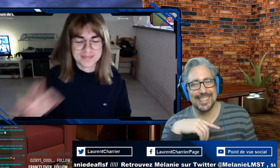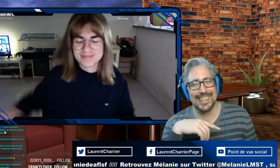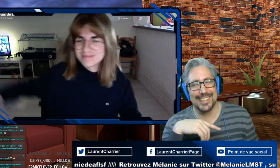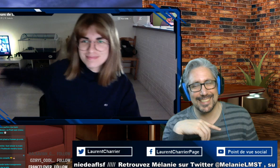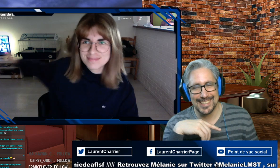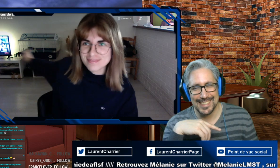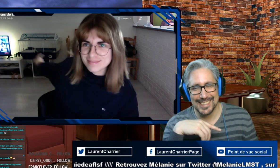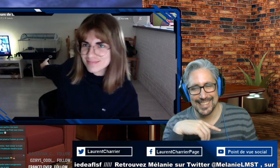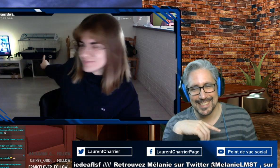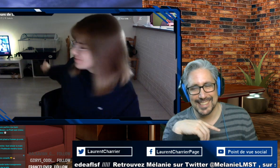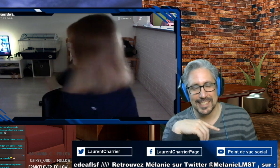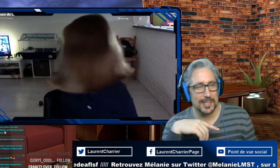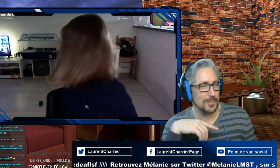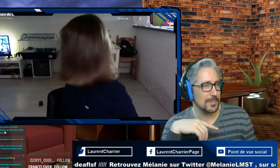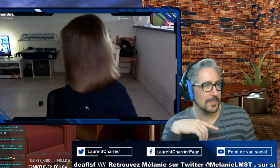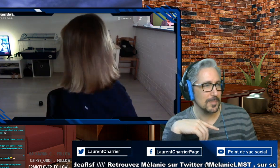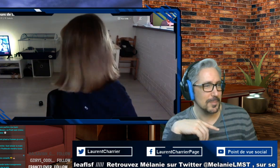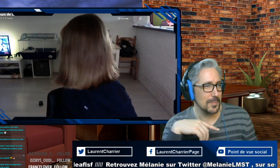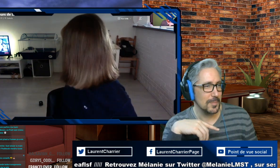lui.